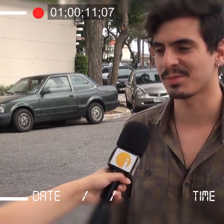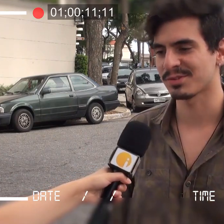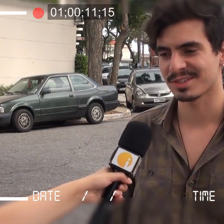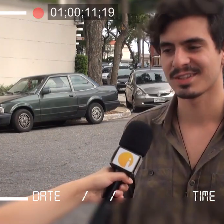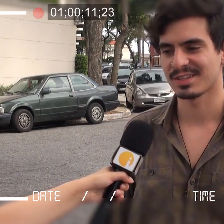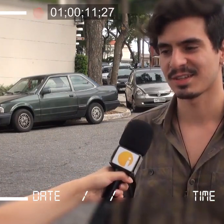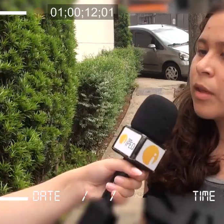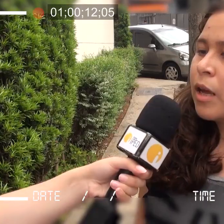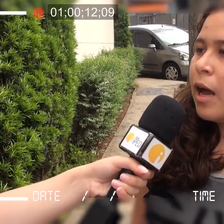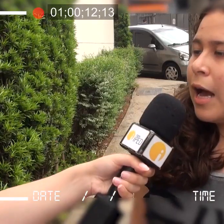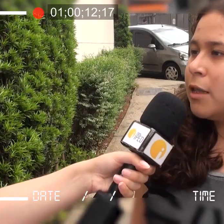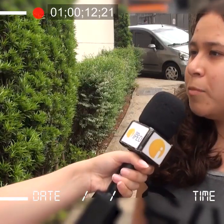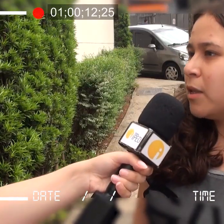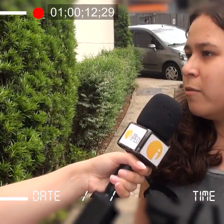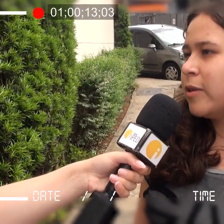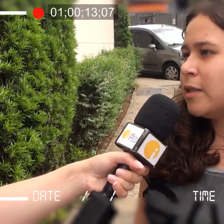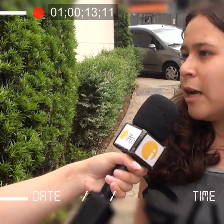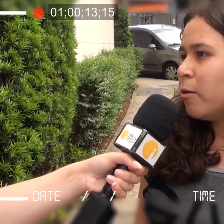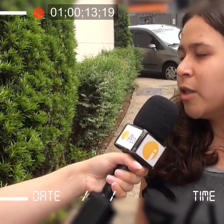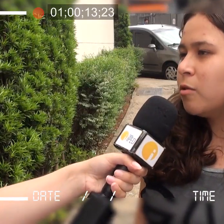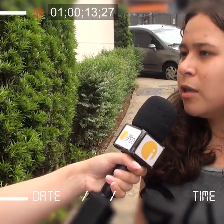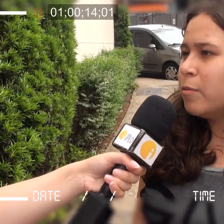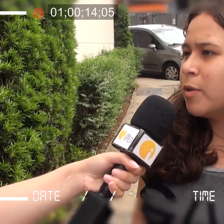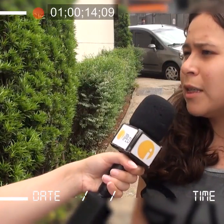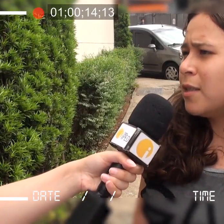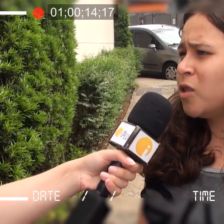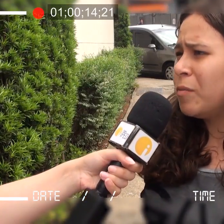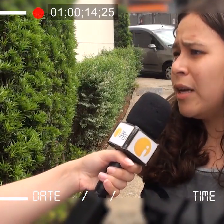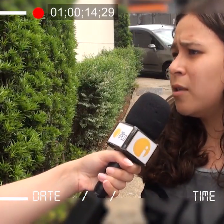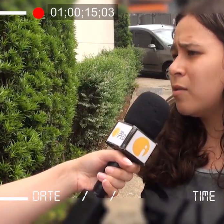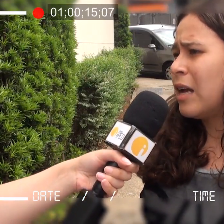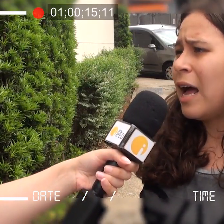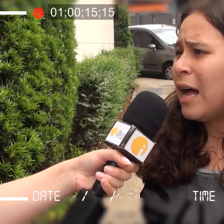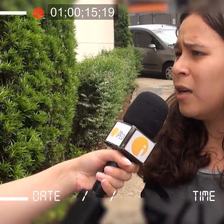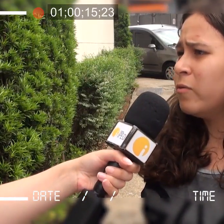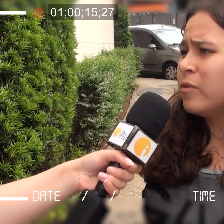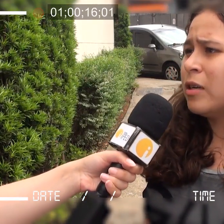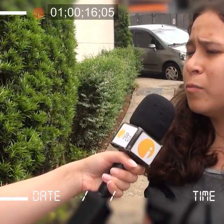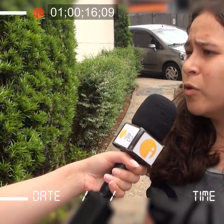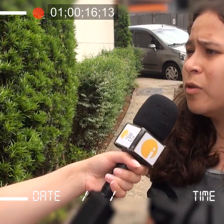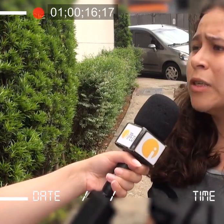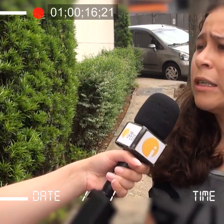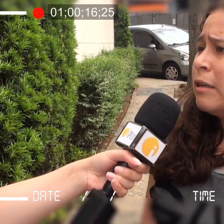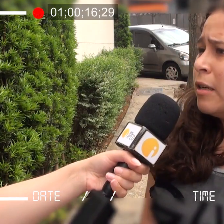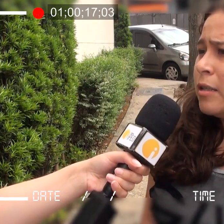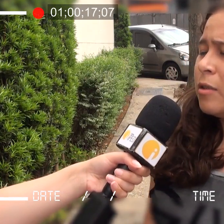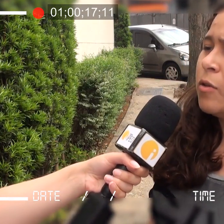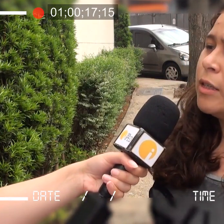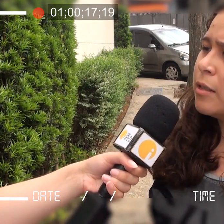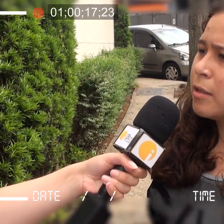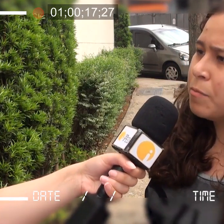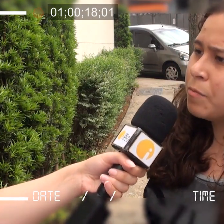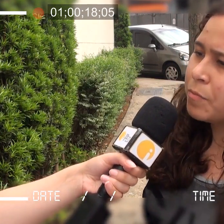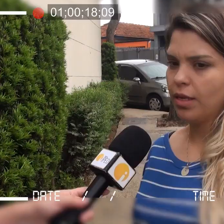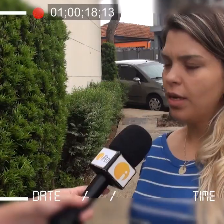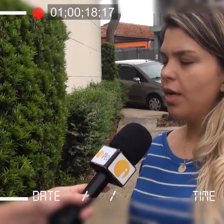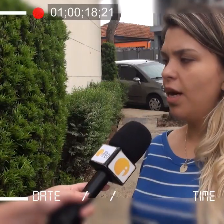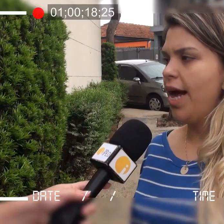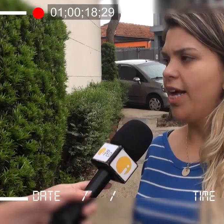mãos. A expressão facial ajuda a demonstrar sentimentos, né? Raiva, amor, essas coisas. Acho